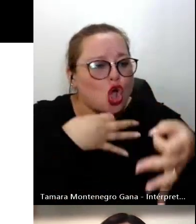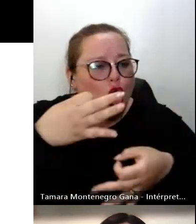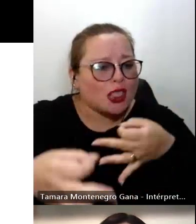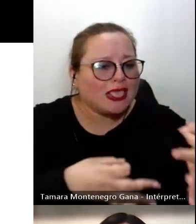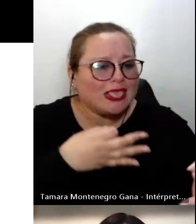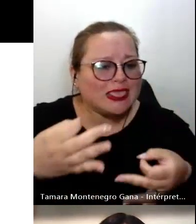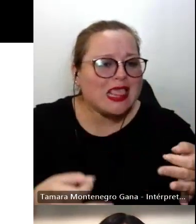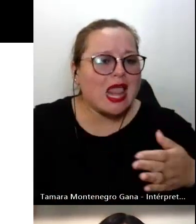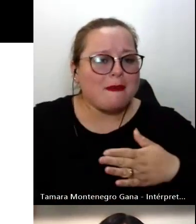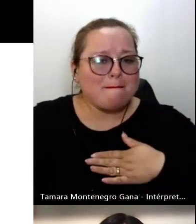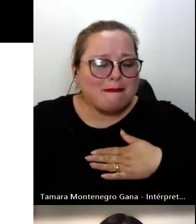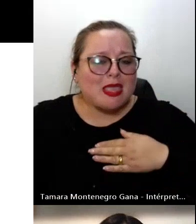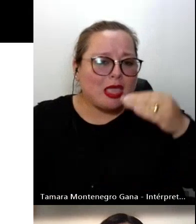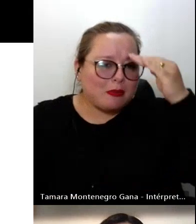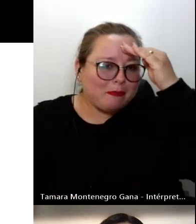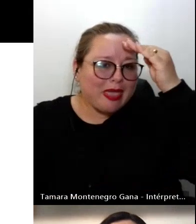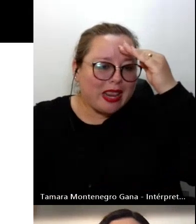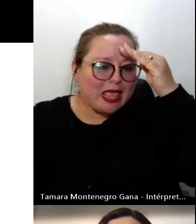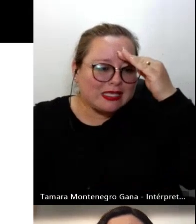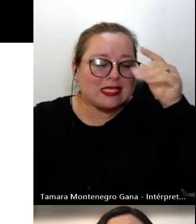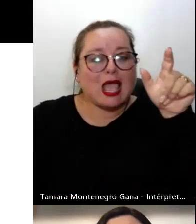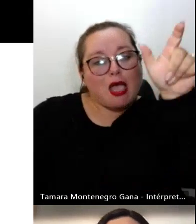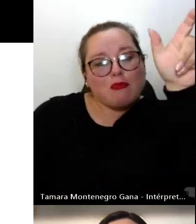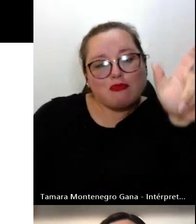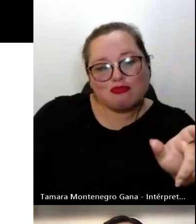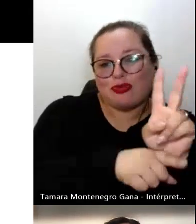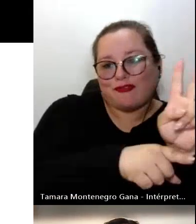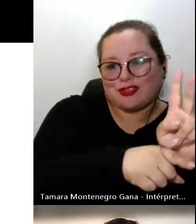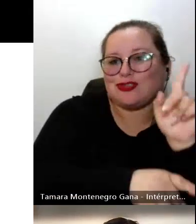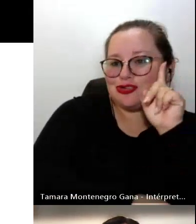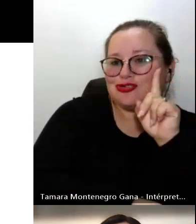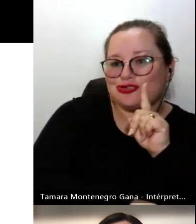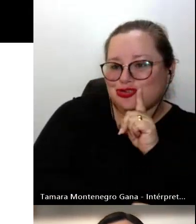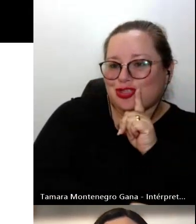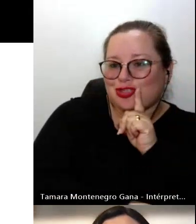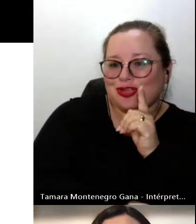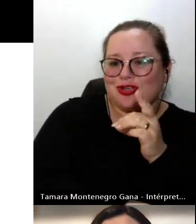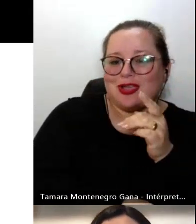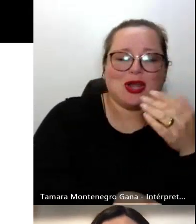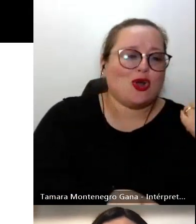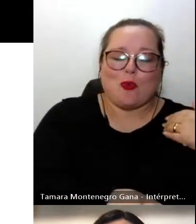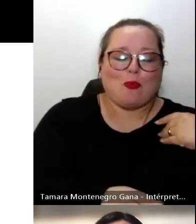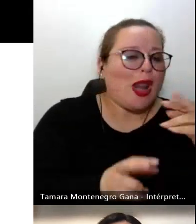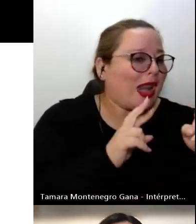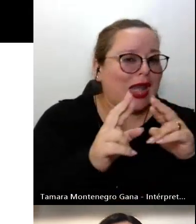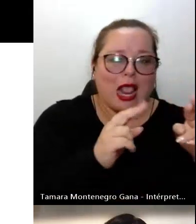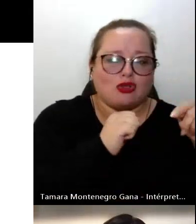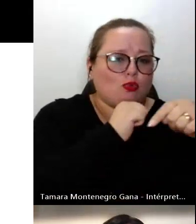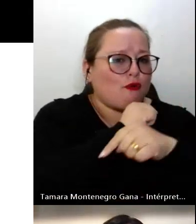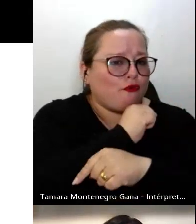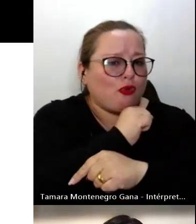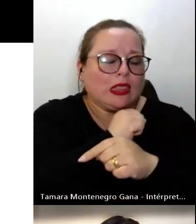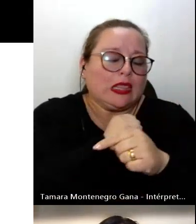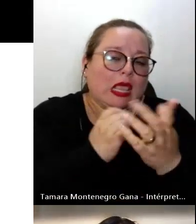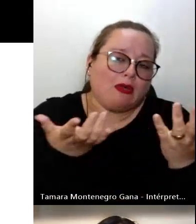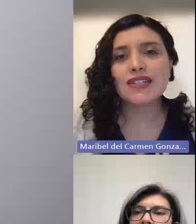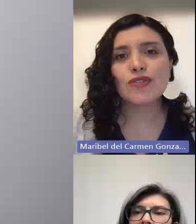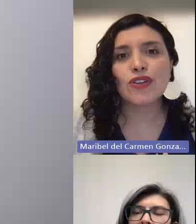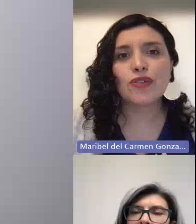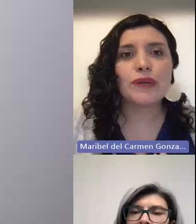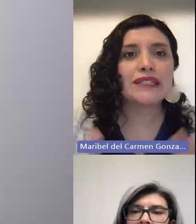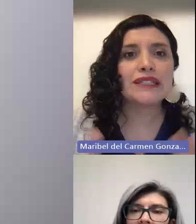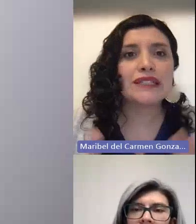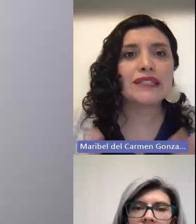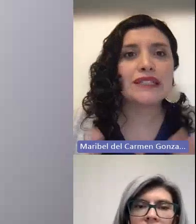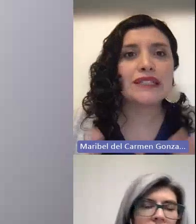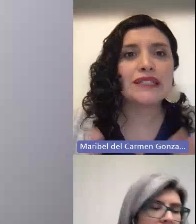los educadores sordos, independientes del tipo más profundo de relación que tengan. Por ejemplo, un estudiante